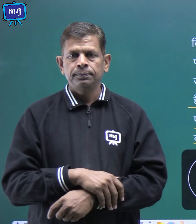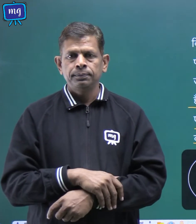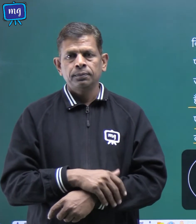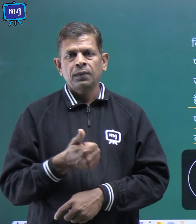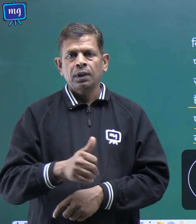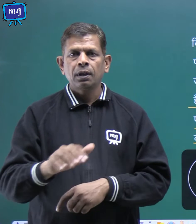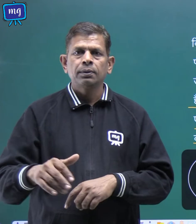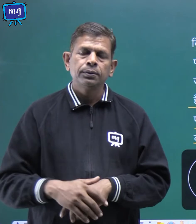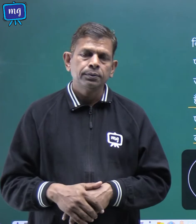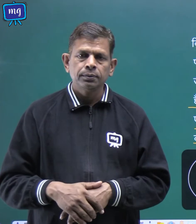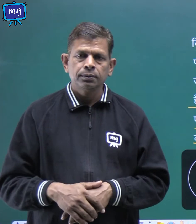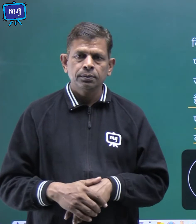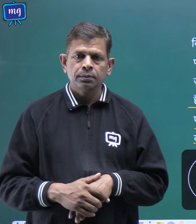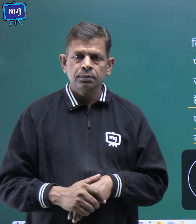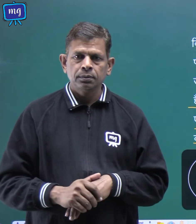ठीक है बच्चों।